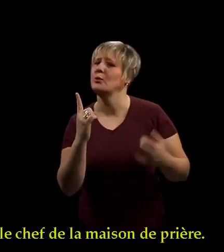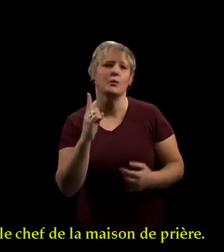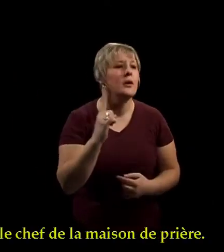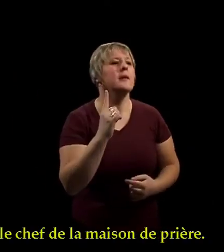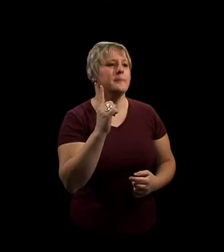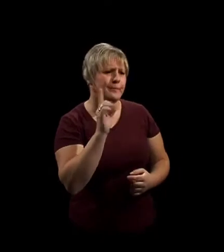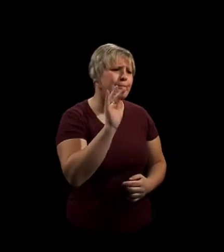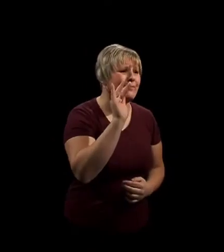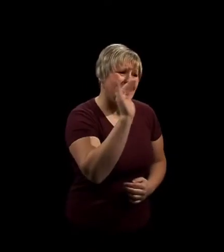maison de prière.